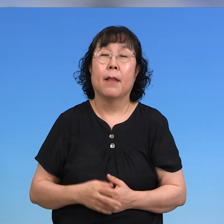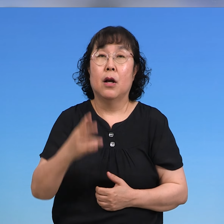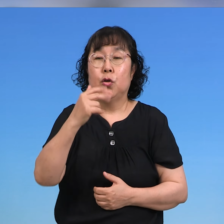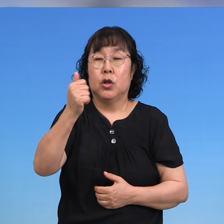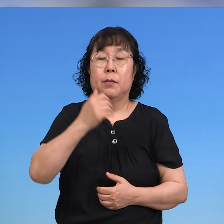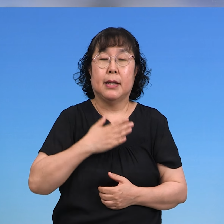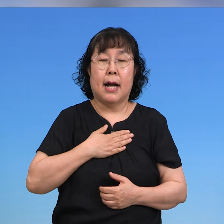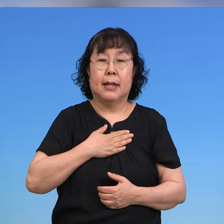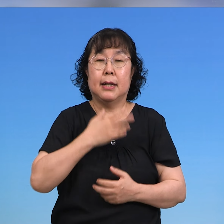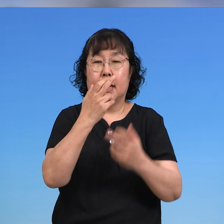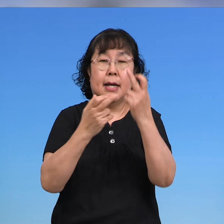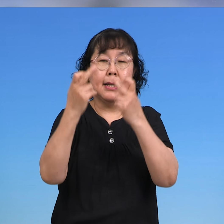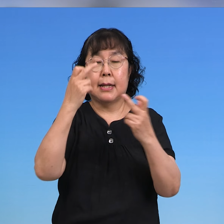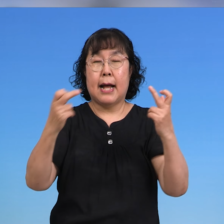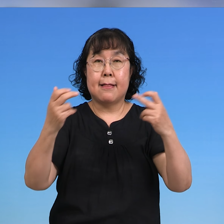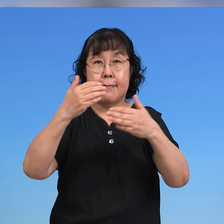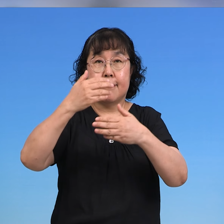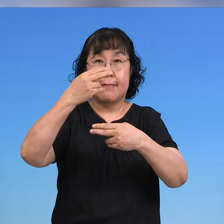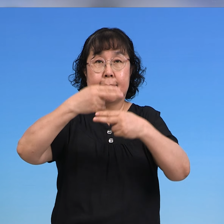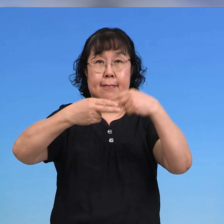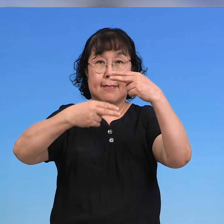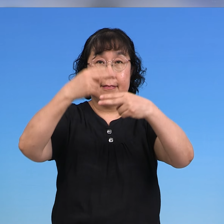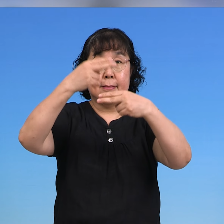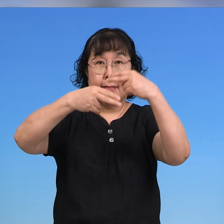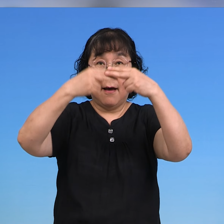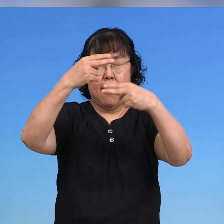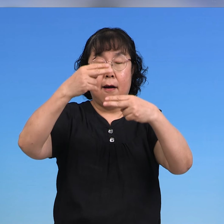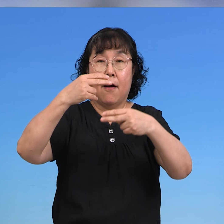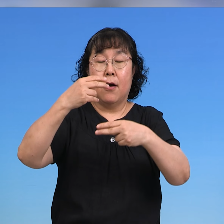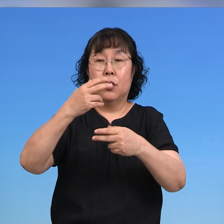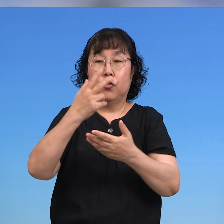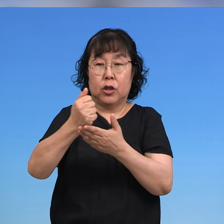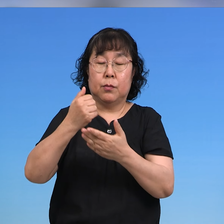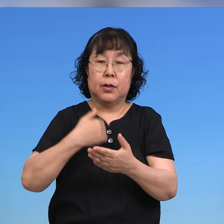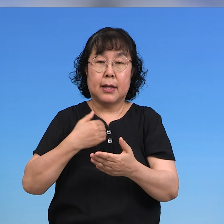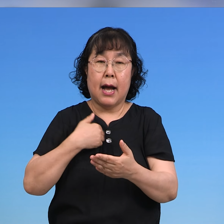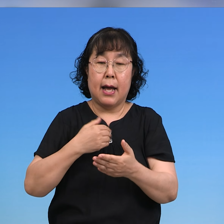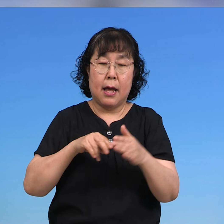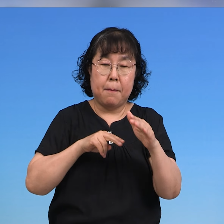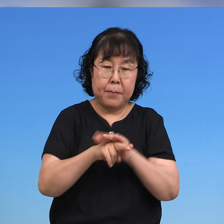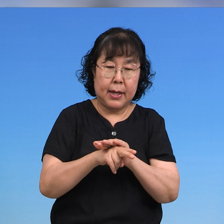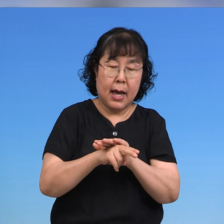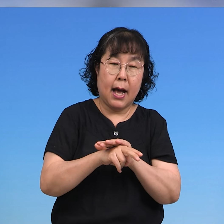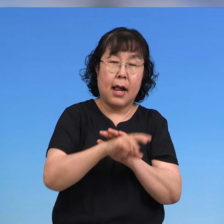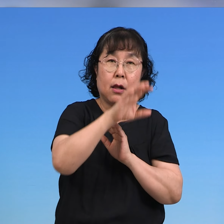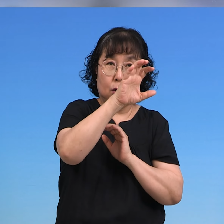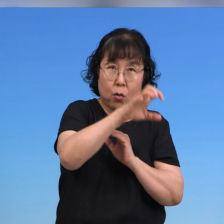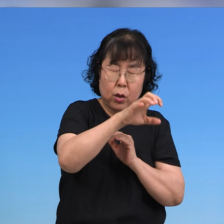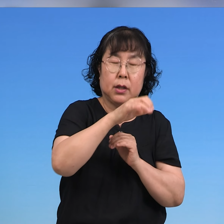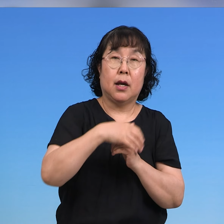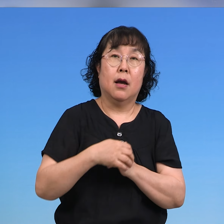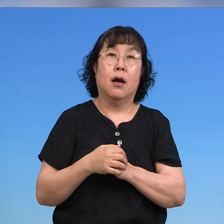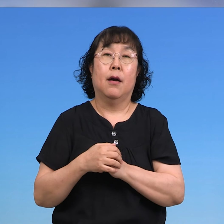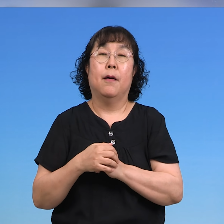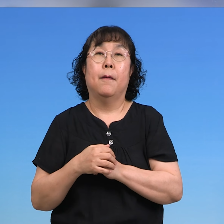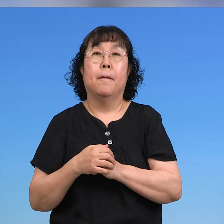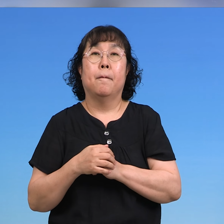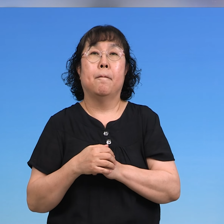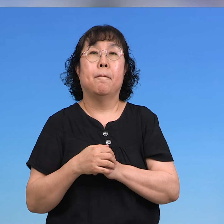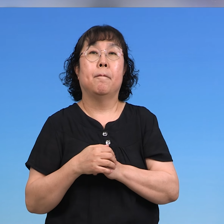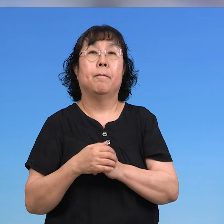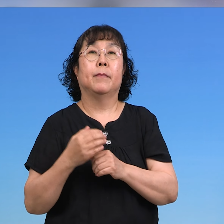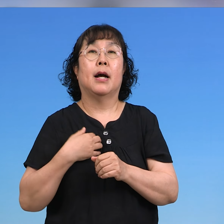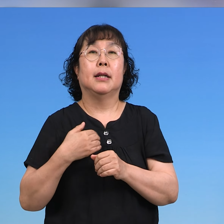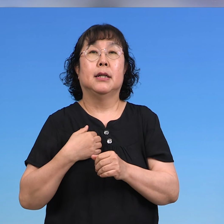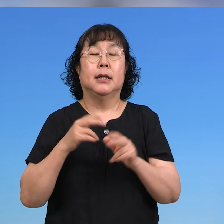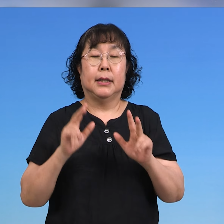주님은 나의 산성, 주님은 나의 요새, 이게 전부 상상력이잖아요. 영적인 상상력. 주님은 나의 산성이래. 난 지금 모세가